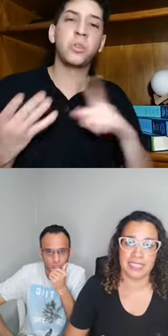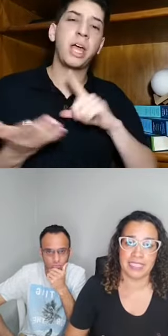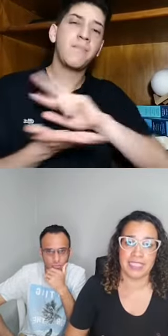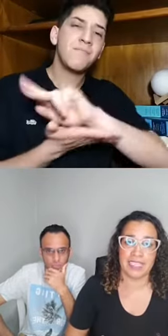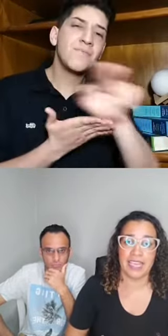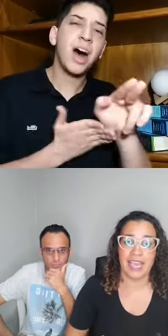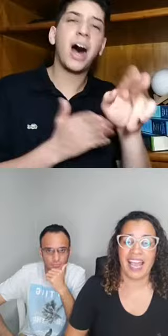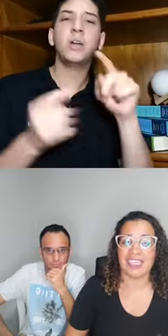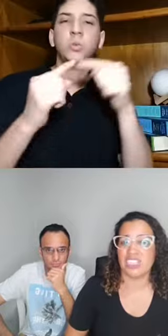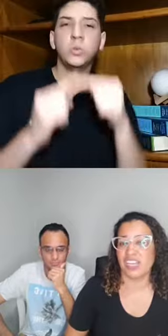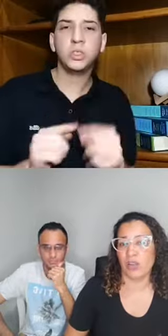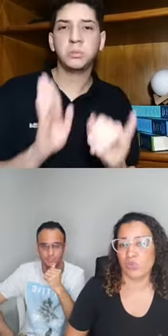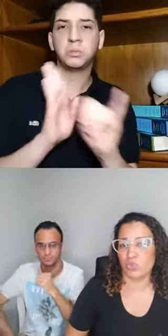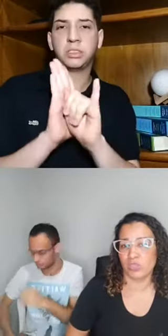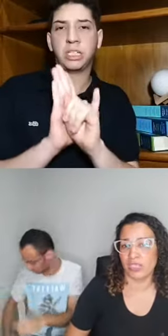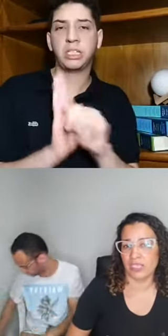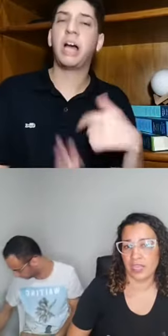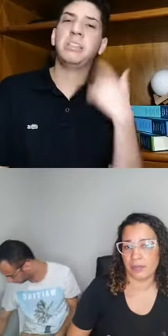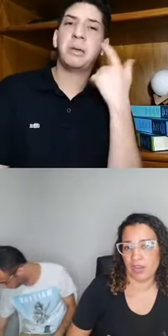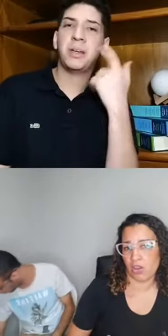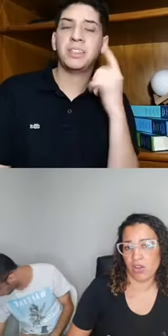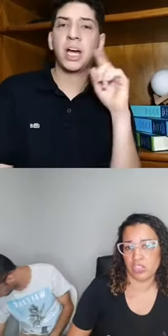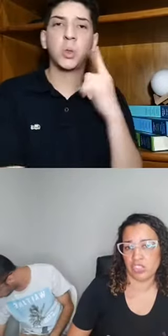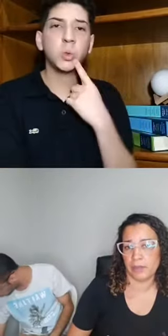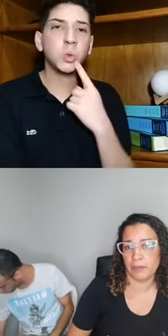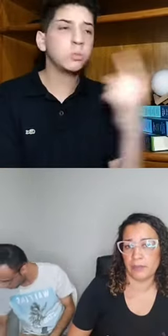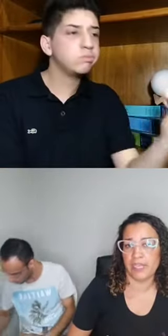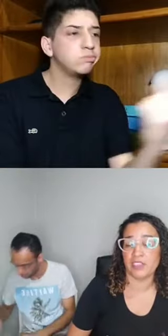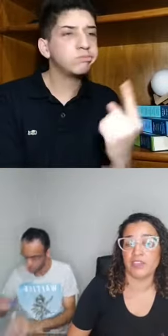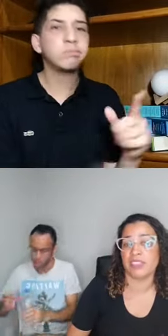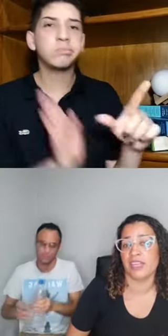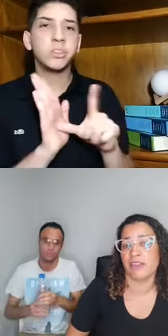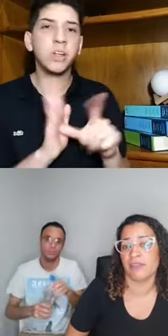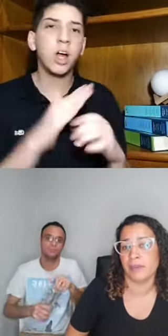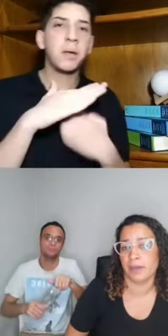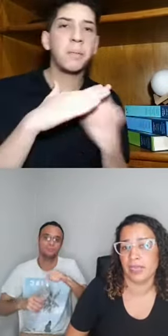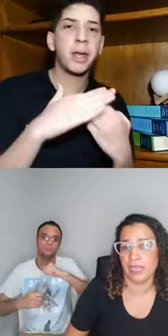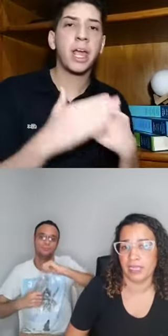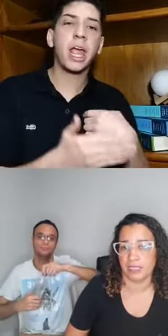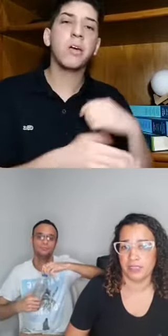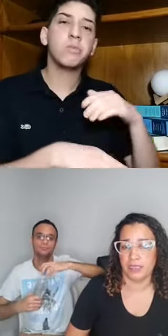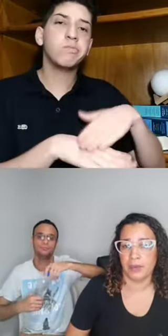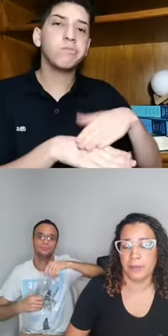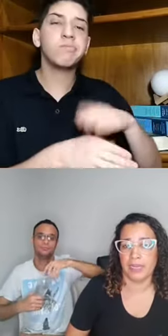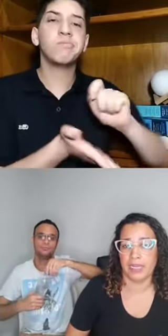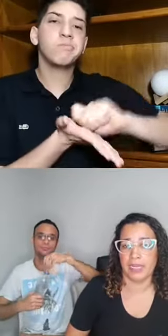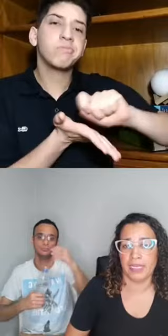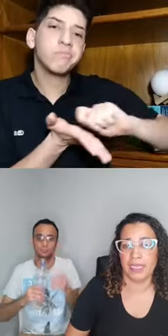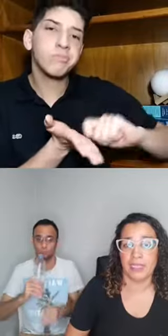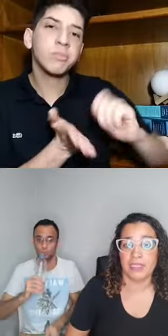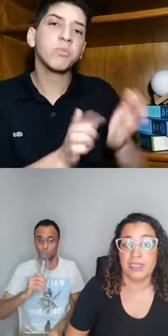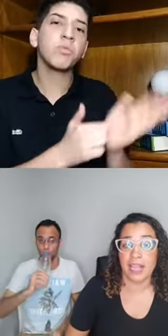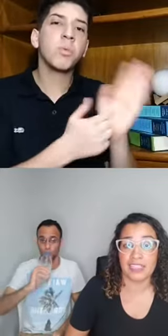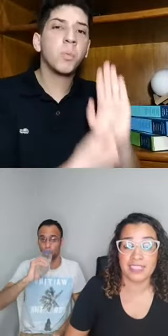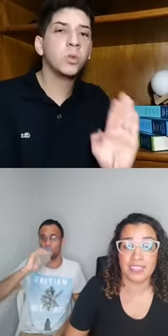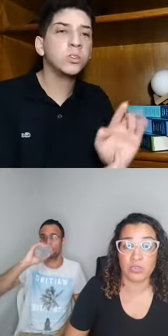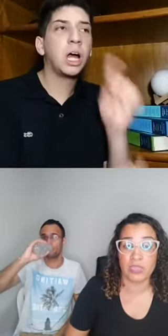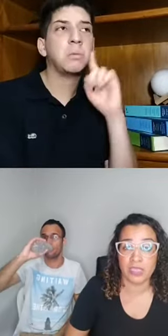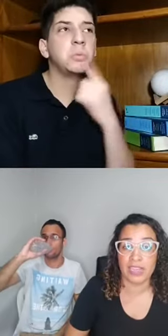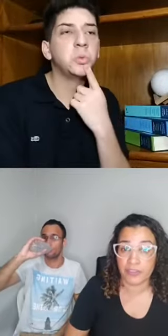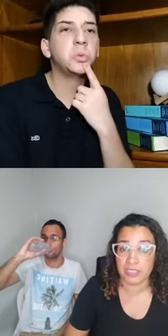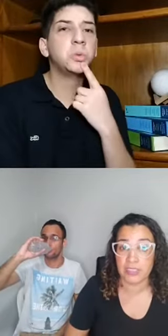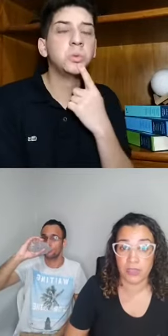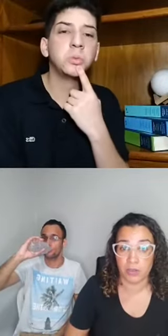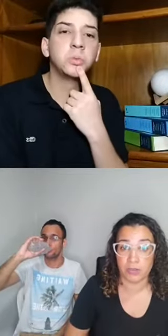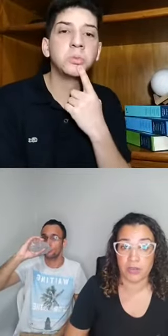pensa assim, ah, se chegar um surdo aqui na minha loja, na minha empresa, eu vou escrever para ele, Às vezes tem surdo